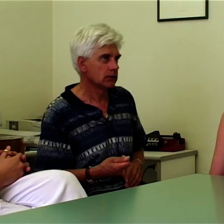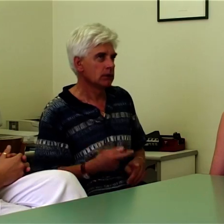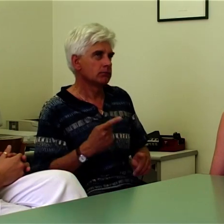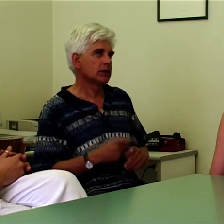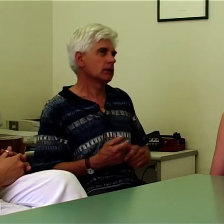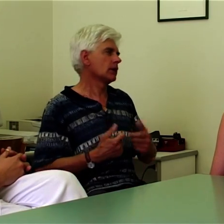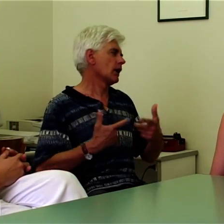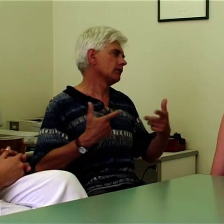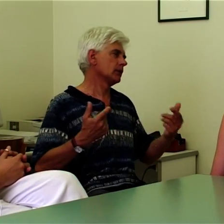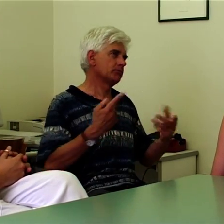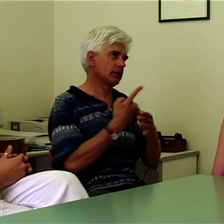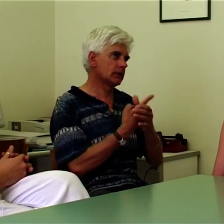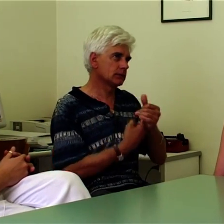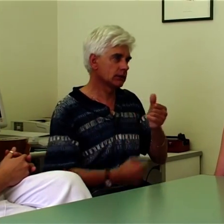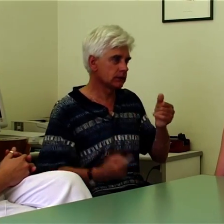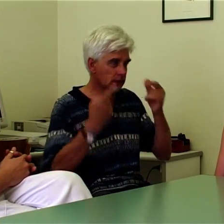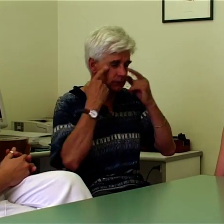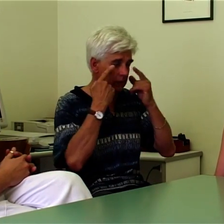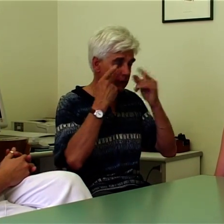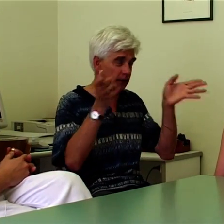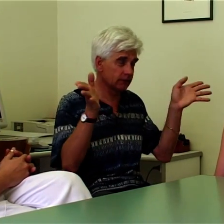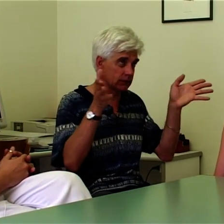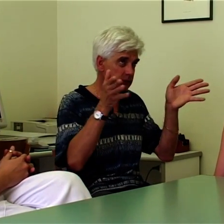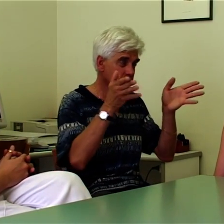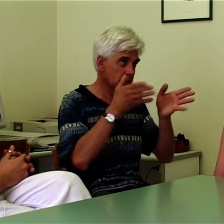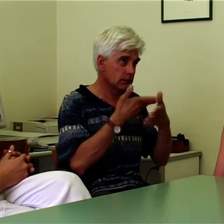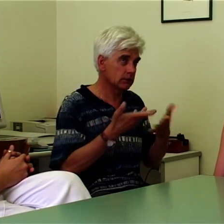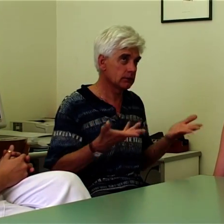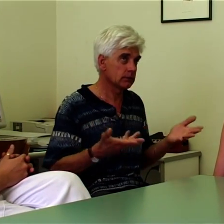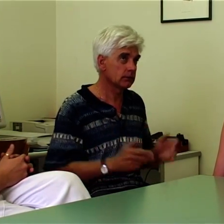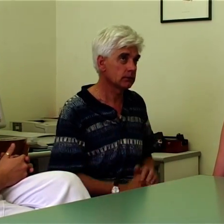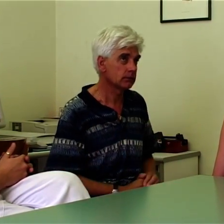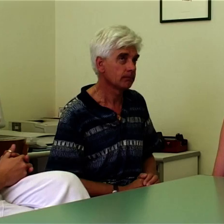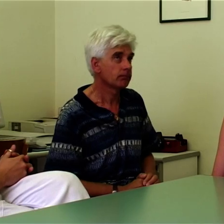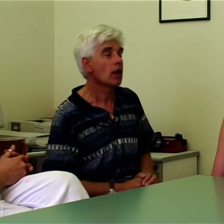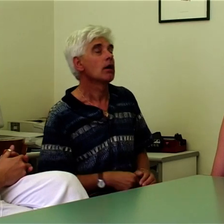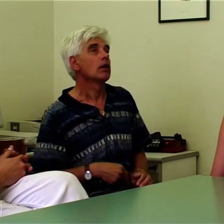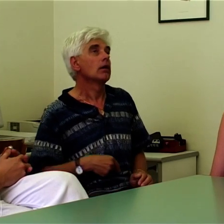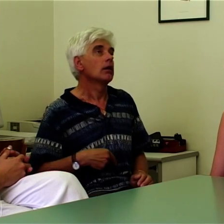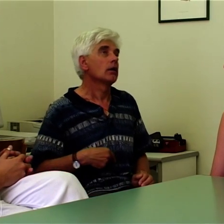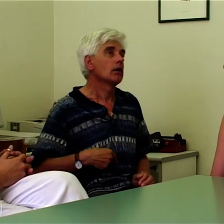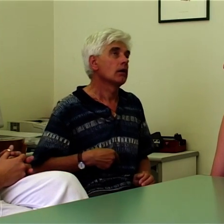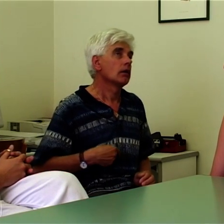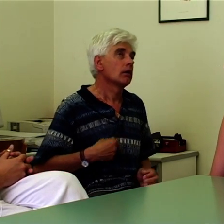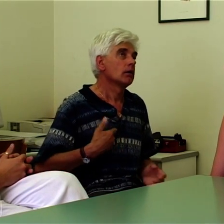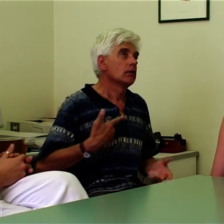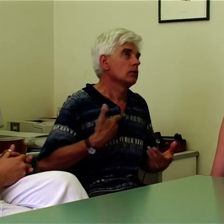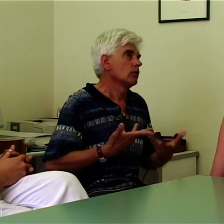per interpretare qualsiasi messaggio della lingua italiana dei segni o del Malossi. L'interprete garantisce inoltre